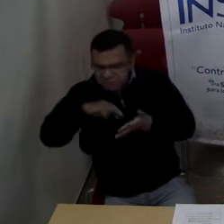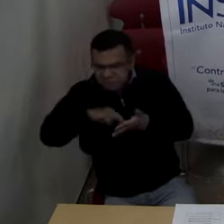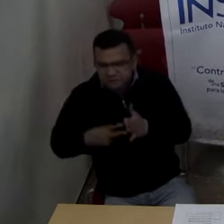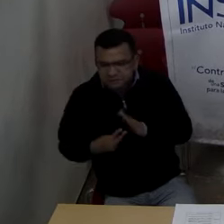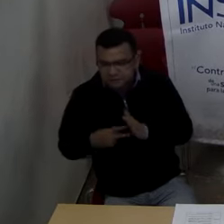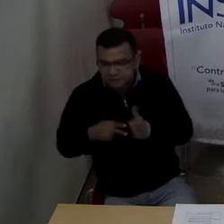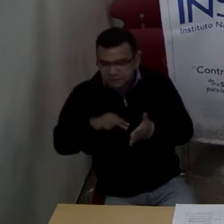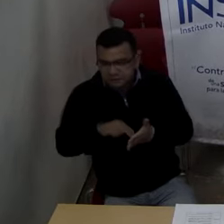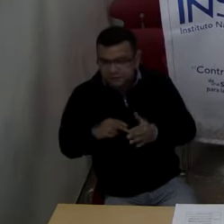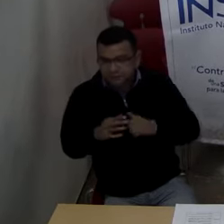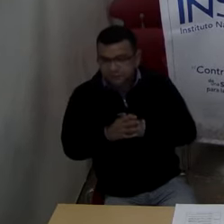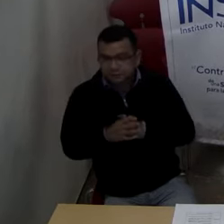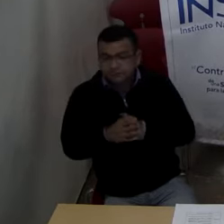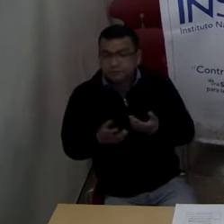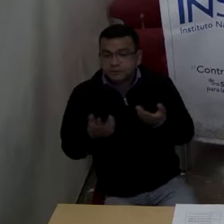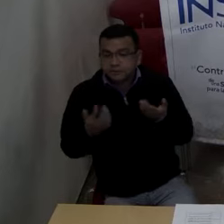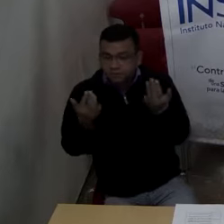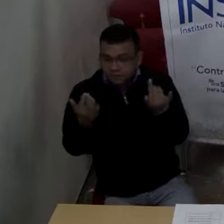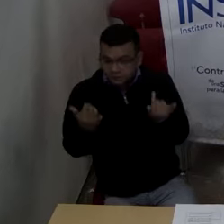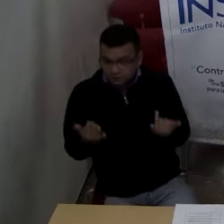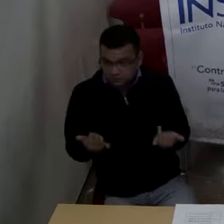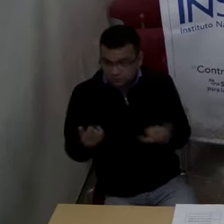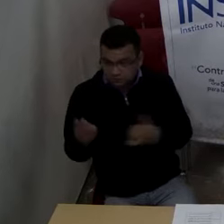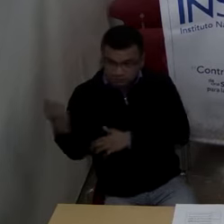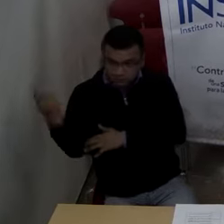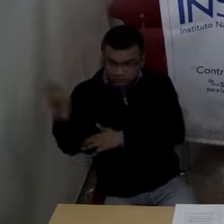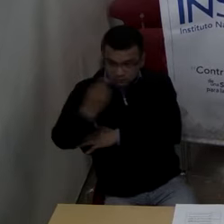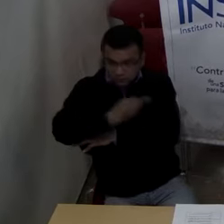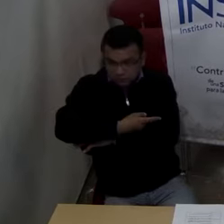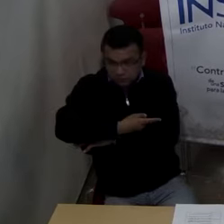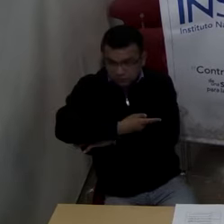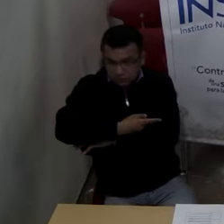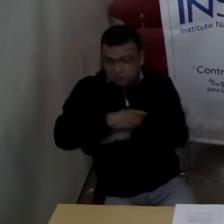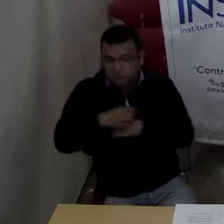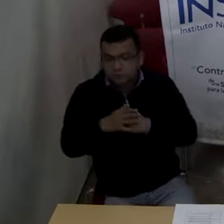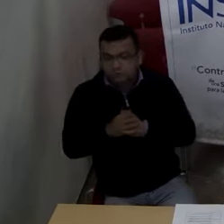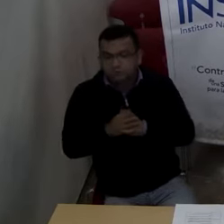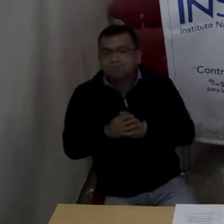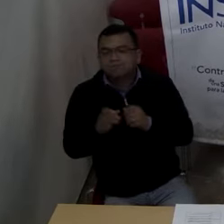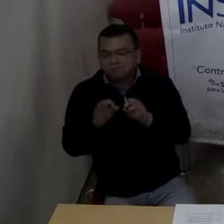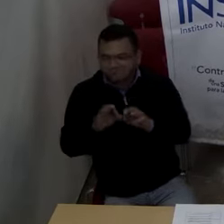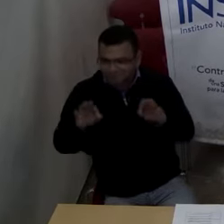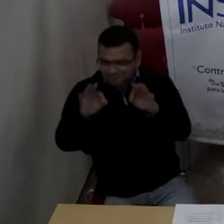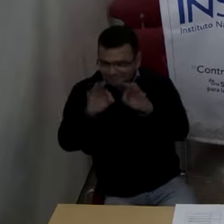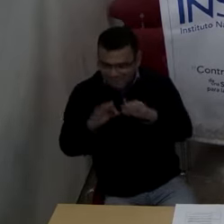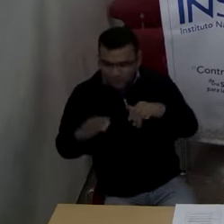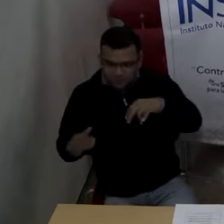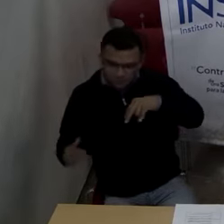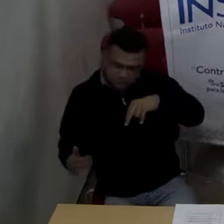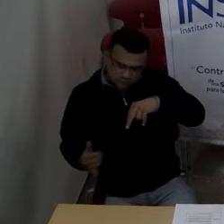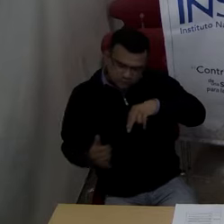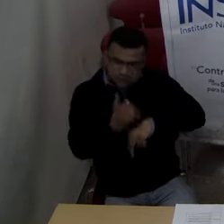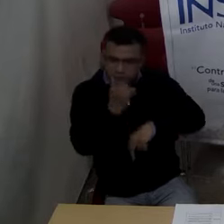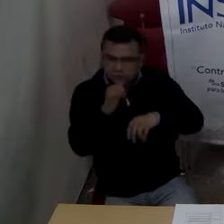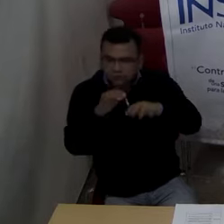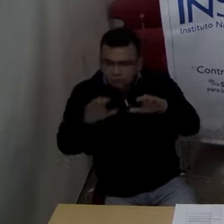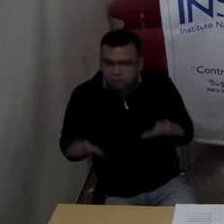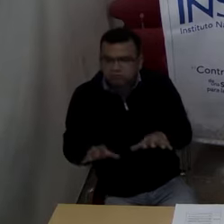Entonces, para el día de hoy vamos a hablar sobre las conductas protectoras en salud auditiva